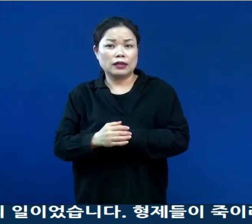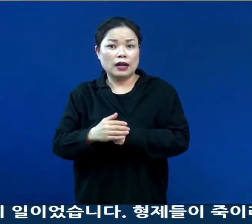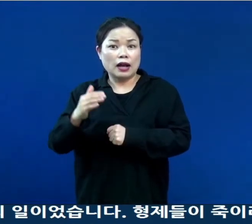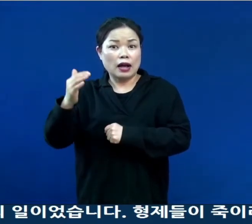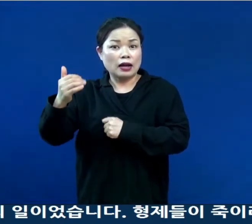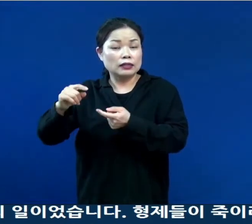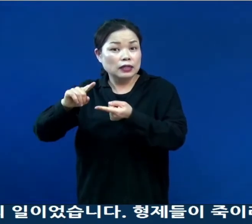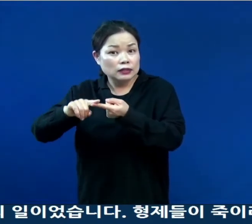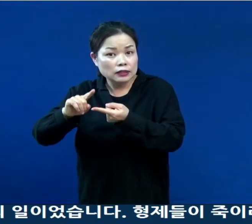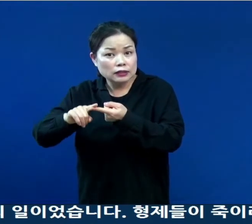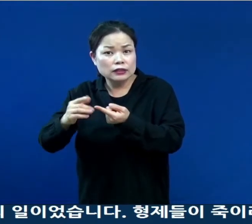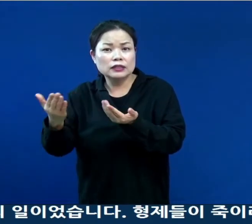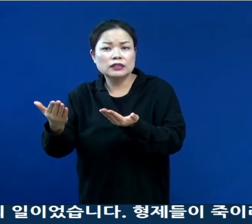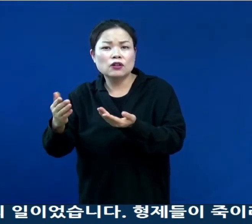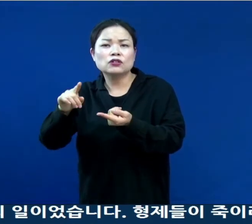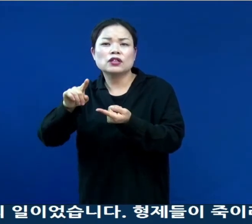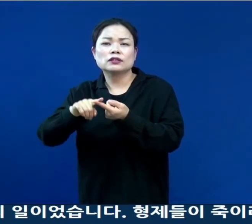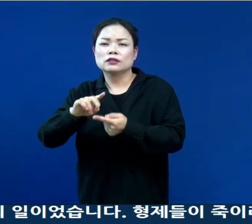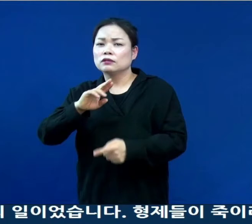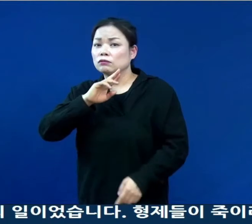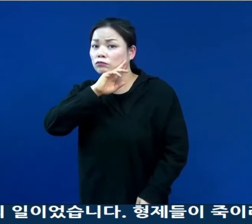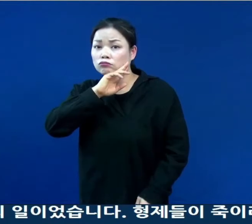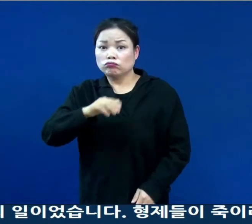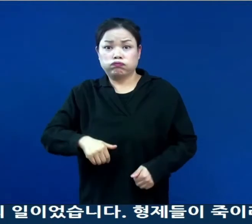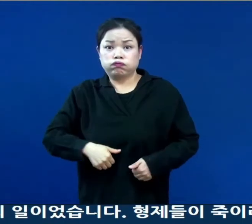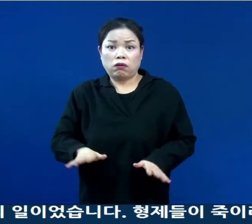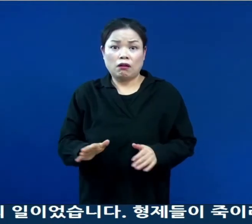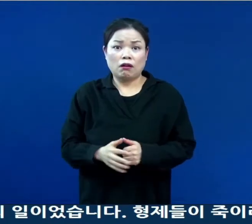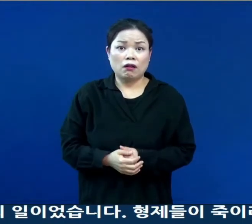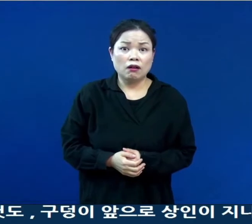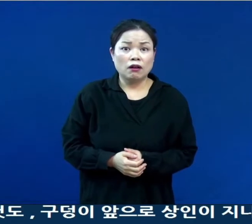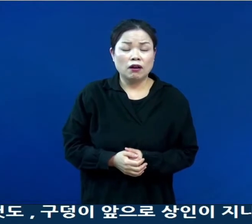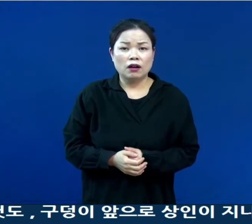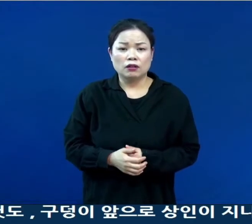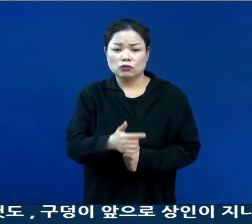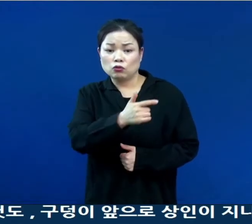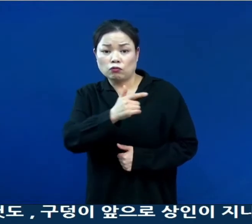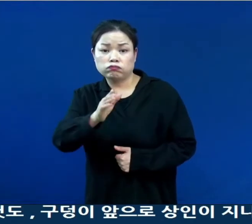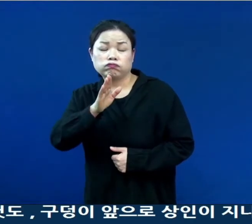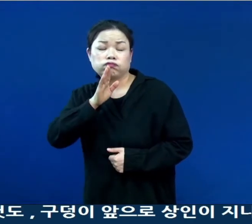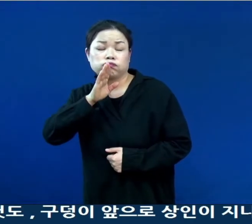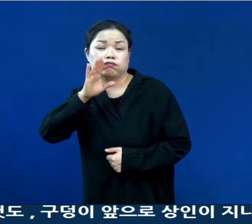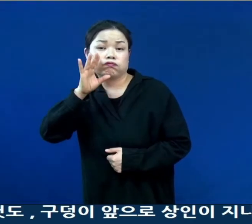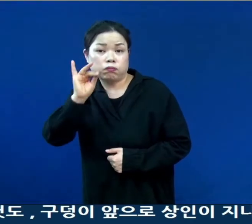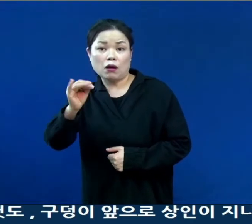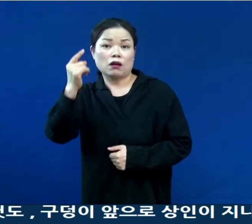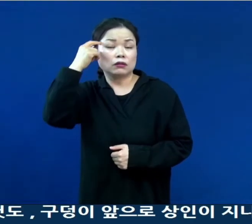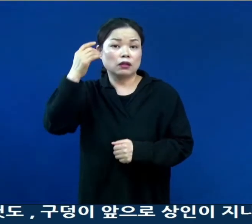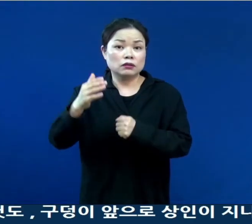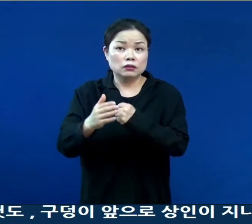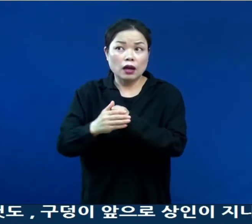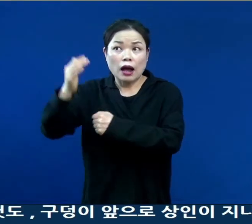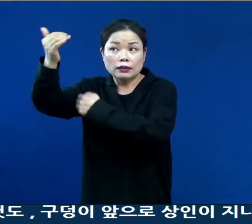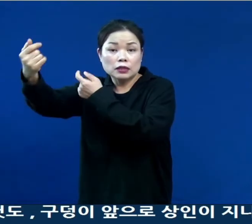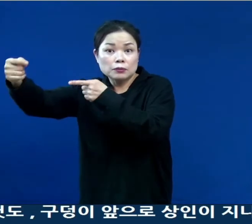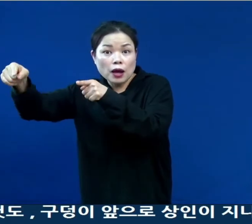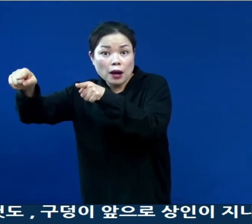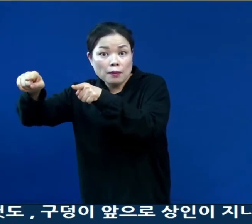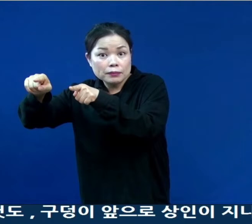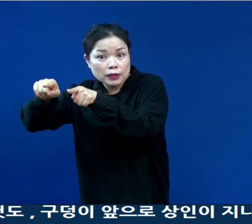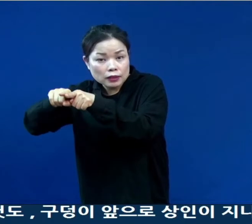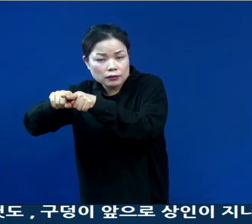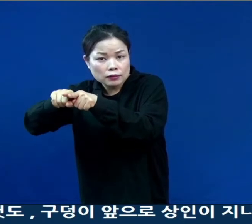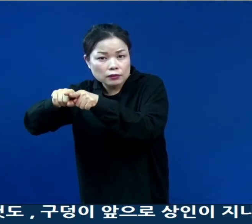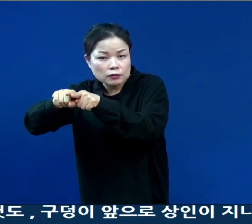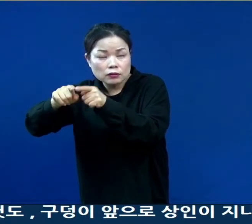하나님께서 함께 하신다는 그 사실을 의심할 이유가 없었습니다. 너무나도 당연했기 때문에 하나님의 함께 하심이